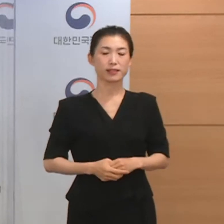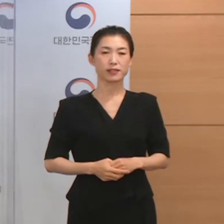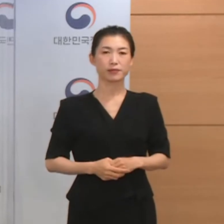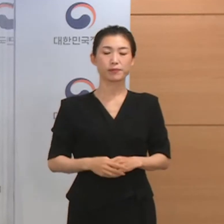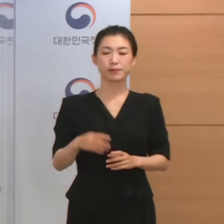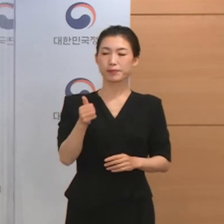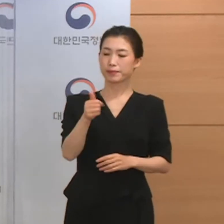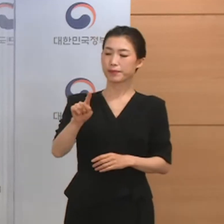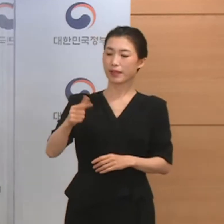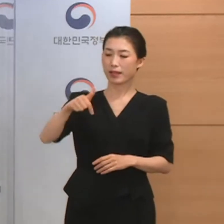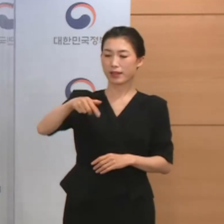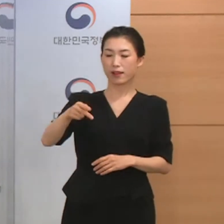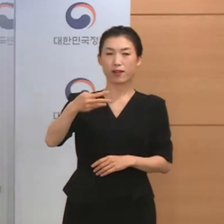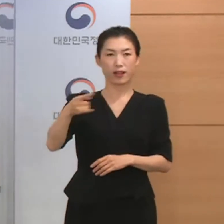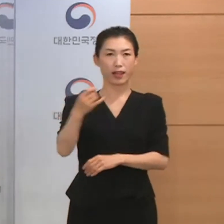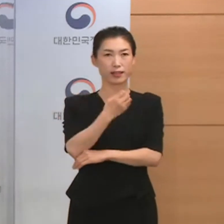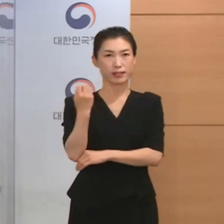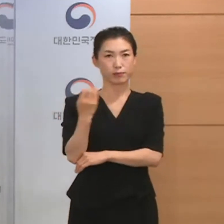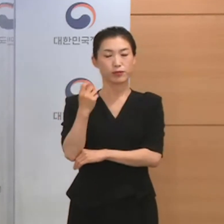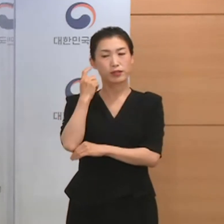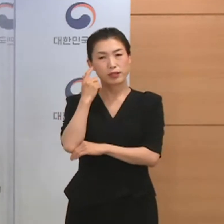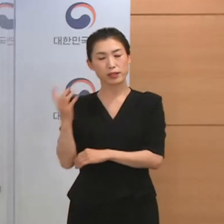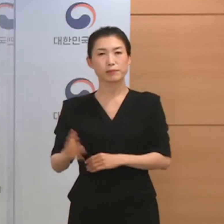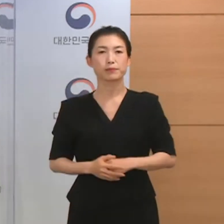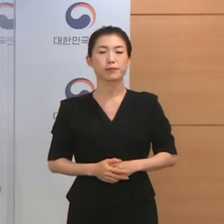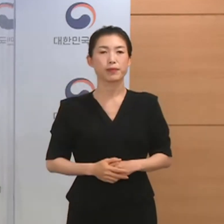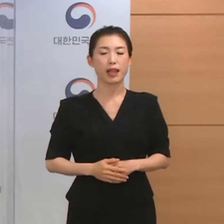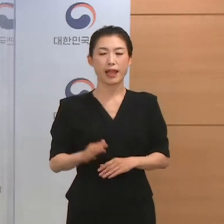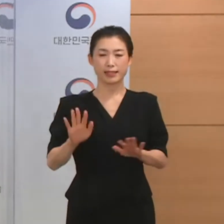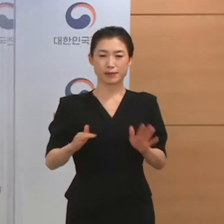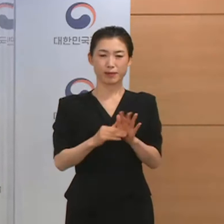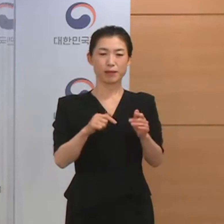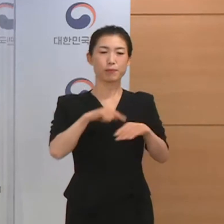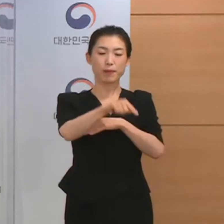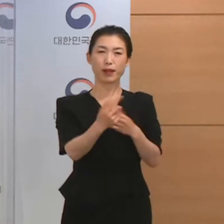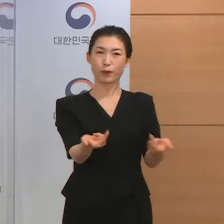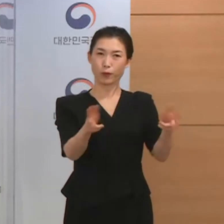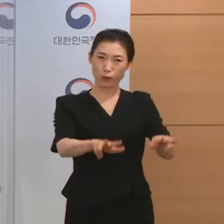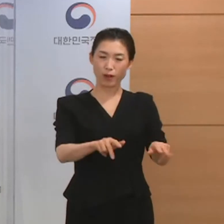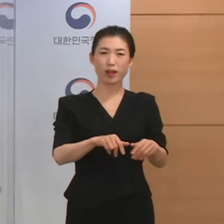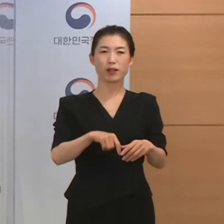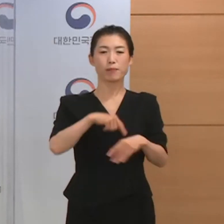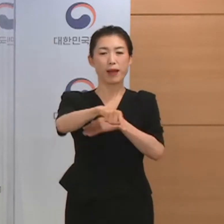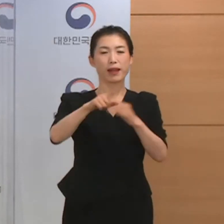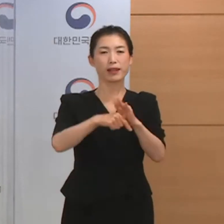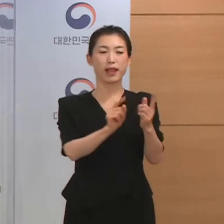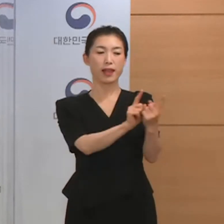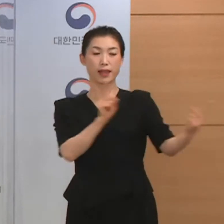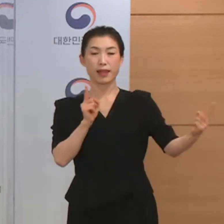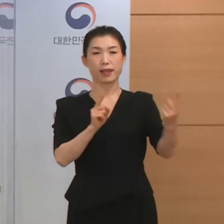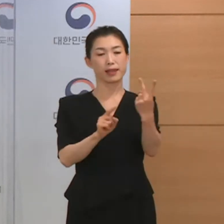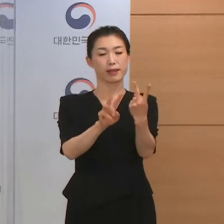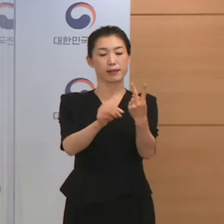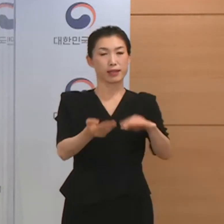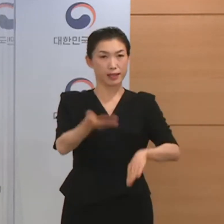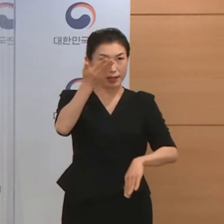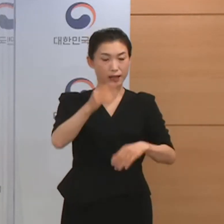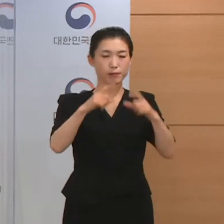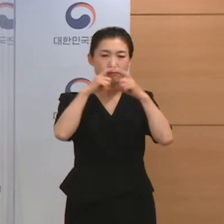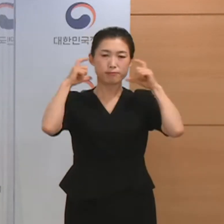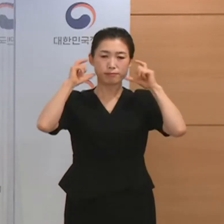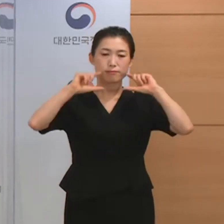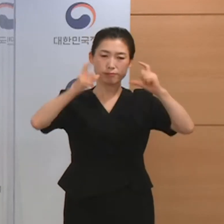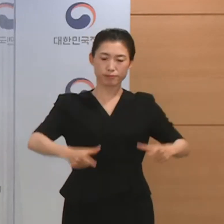한겨레신문 서혜미 기자님 질의입니다. 기존에도 공원 등 야외에서는 2m 이상 거리 두기가 되면 마스크를 쓰지 않아도